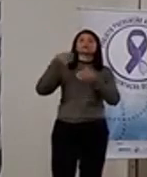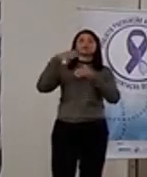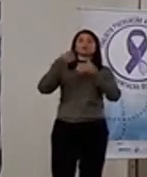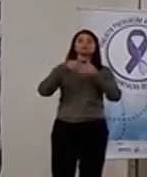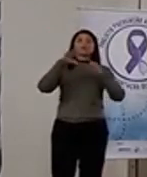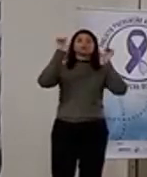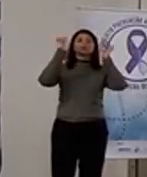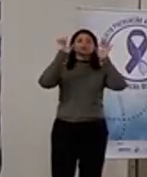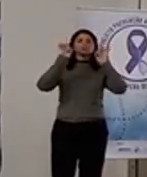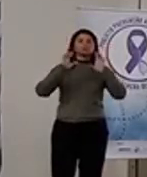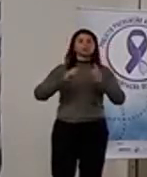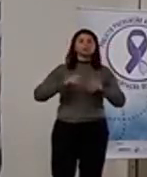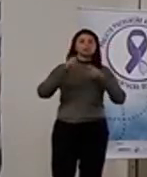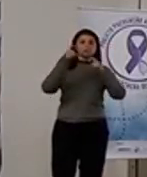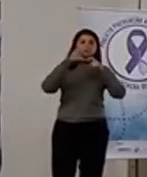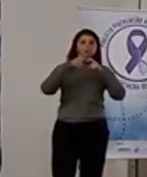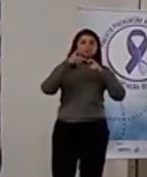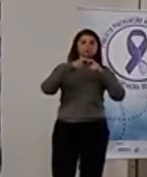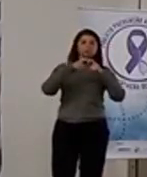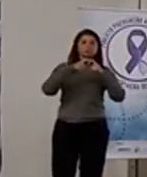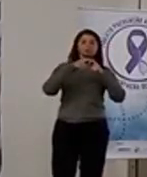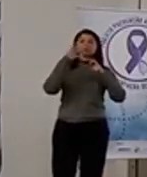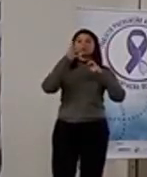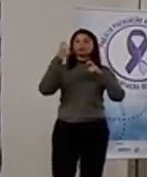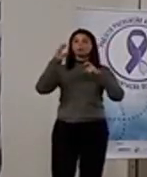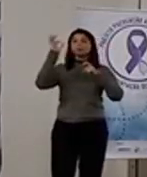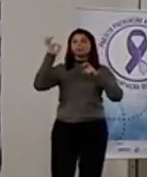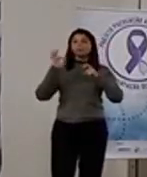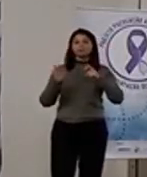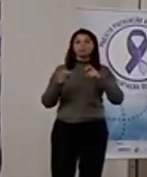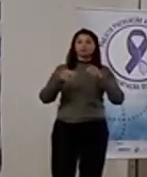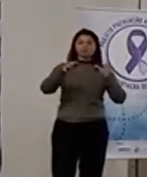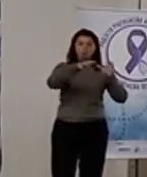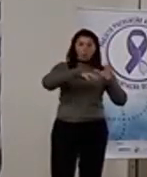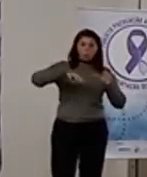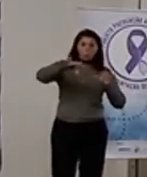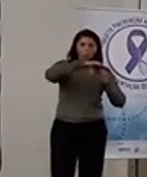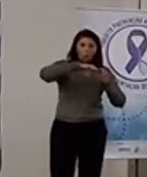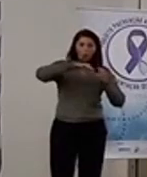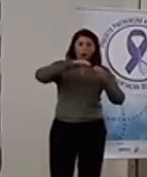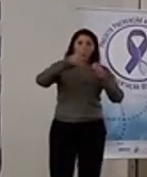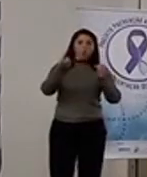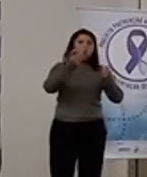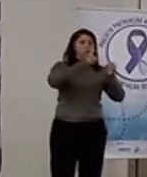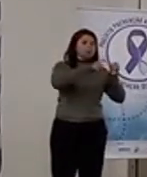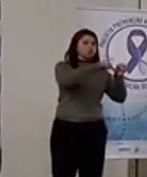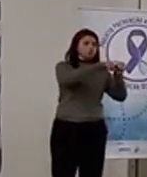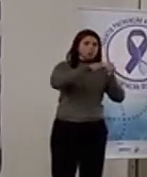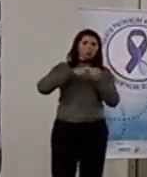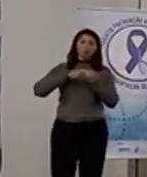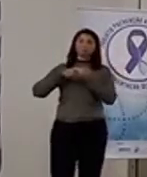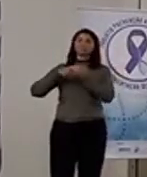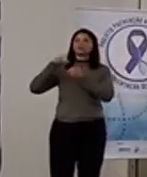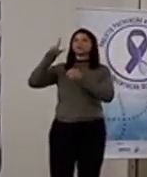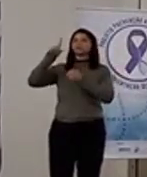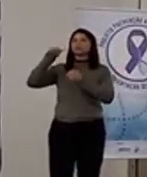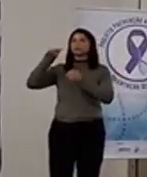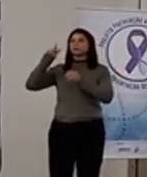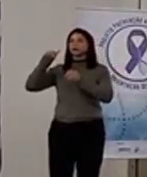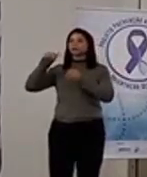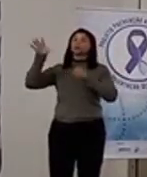especialista, 44% por um especialista local e 28% por um especialista regional e 17% por um especialista